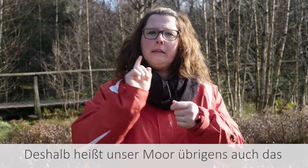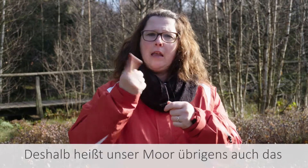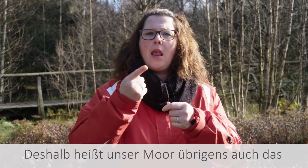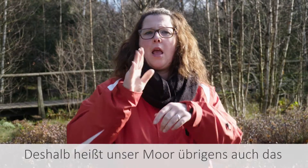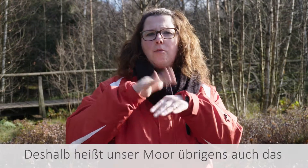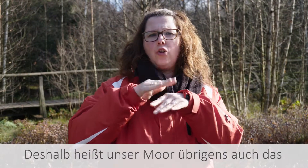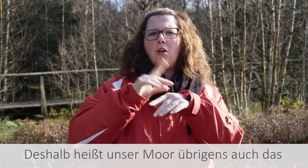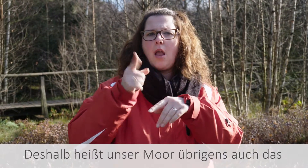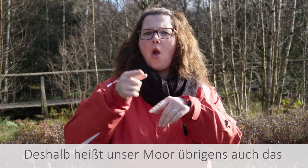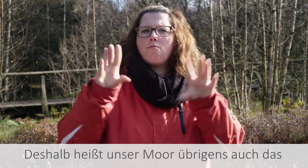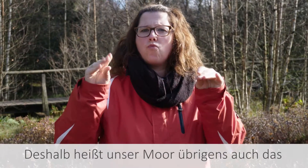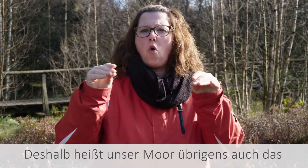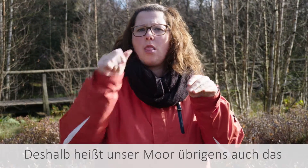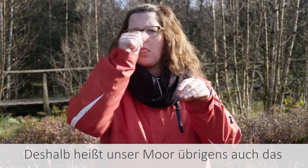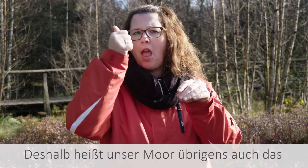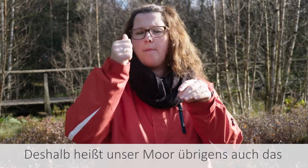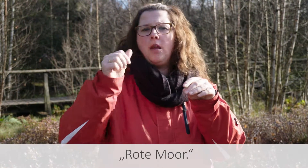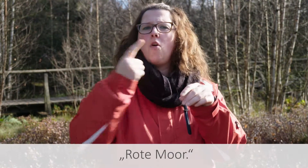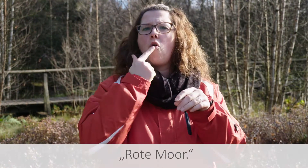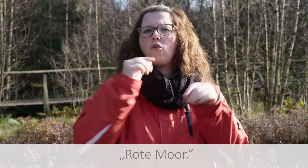Deshalb heißt unser Moor übrigens auch das Rote Moor.